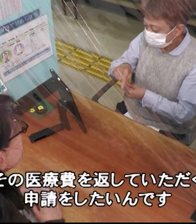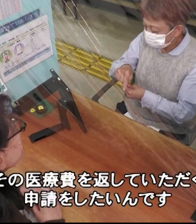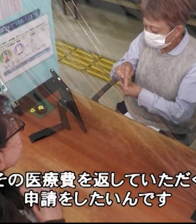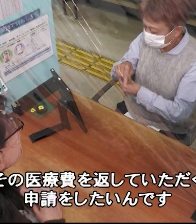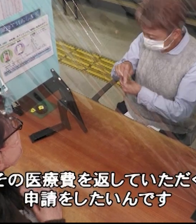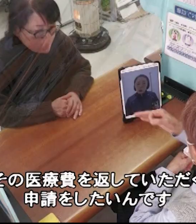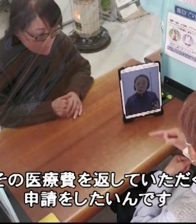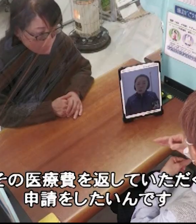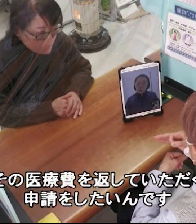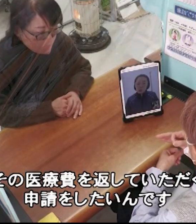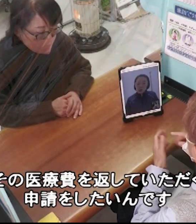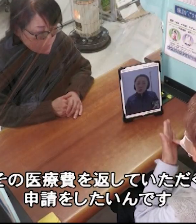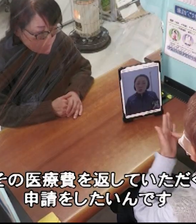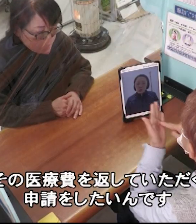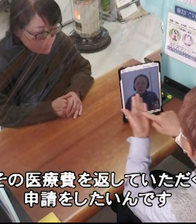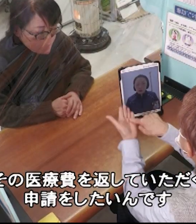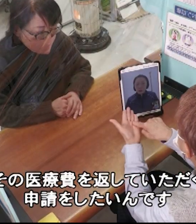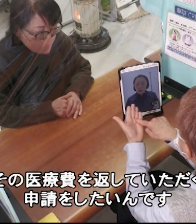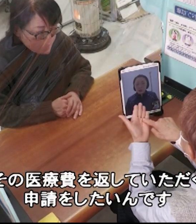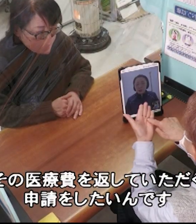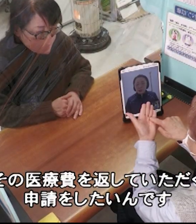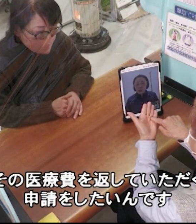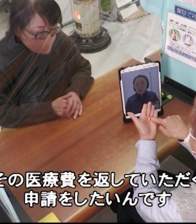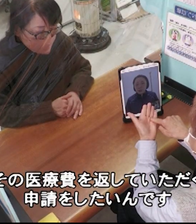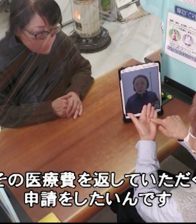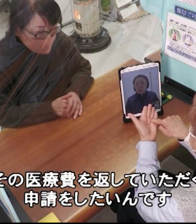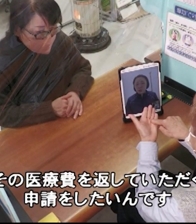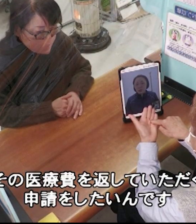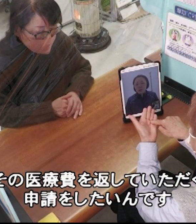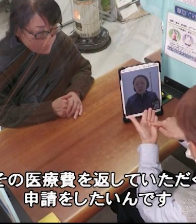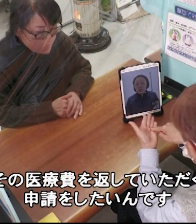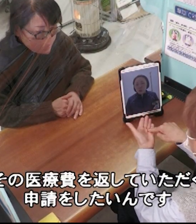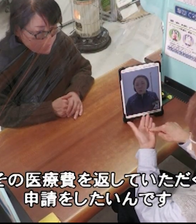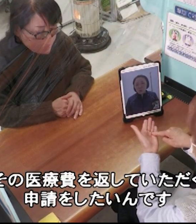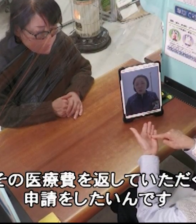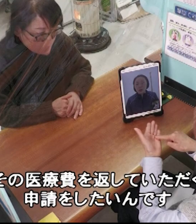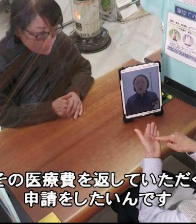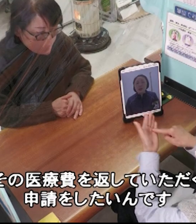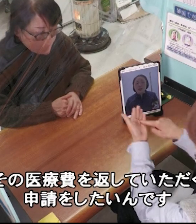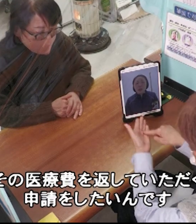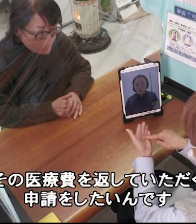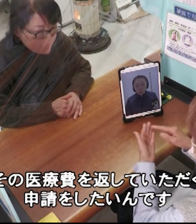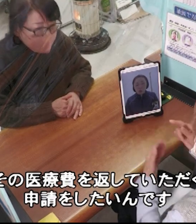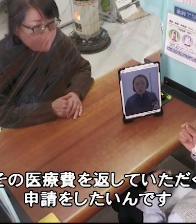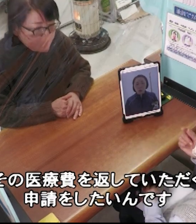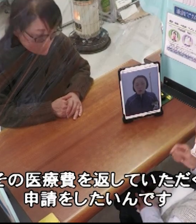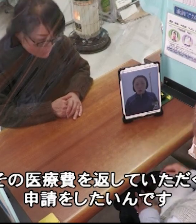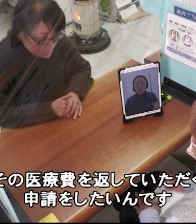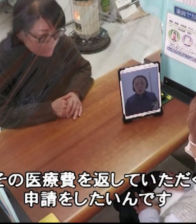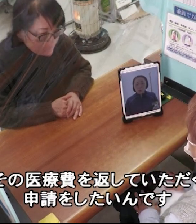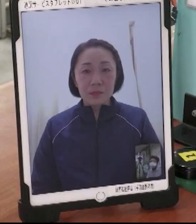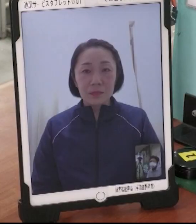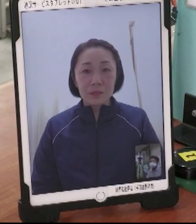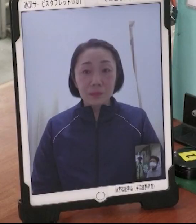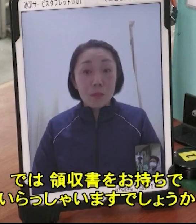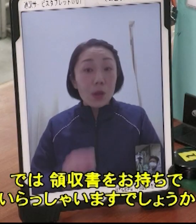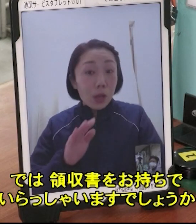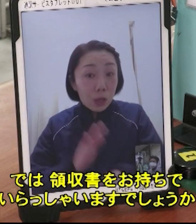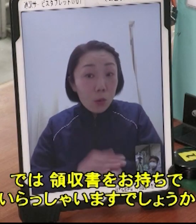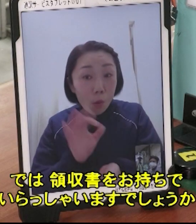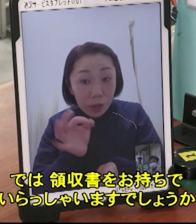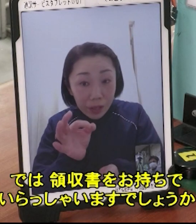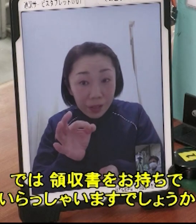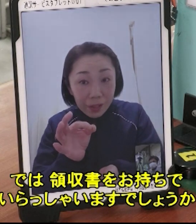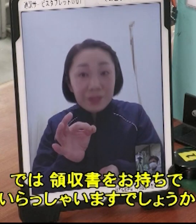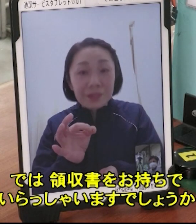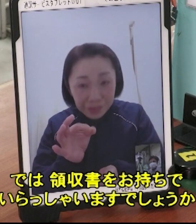それでお金を支払ったんですけれども、 はい はい、その医療費をね、返していただく申請をしたいんですけれども、 はい、はいはい、では